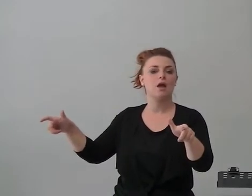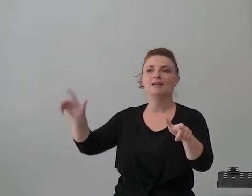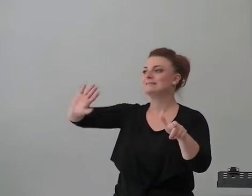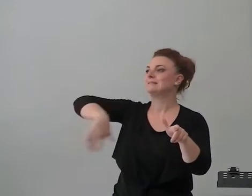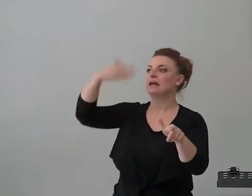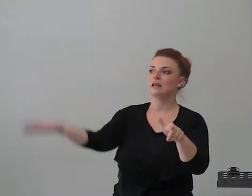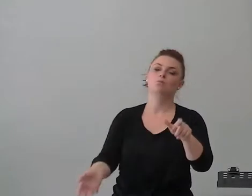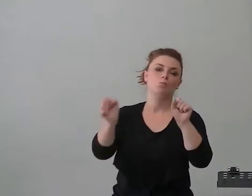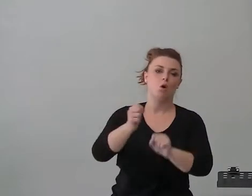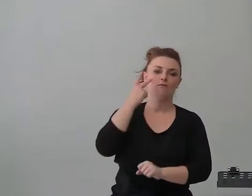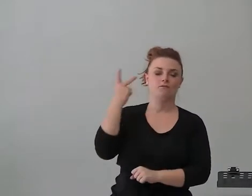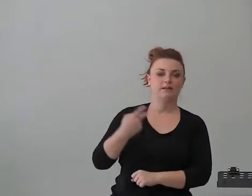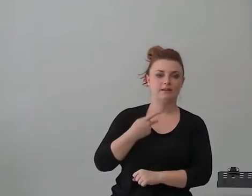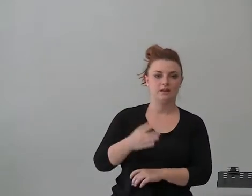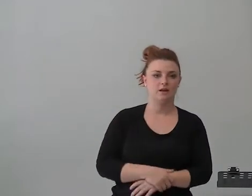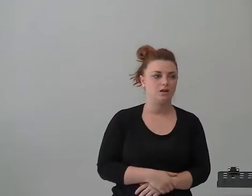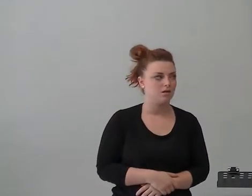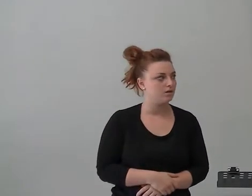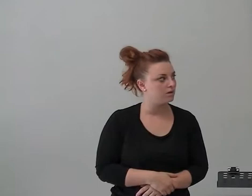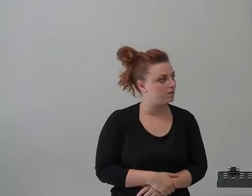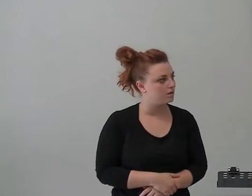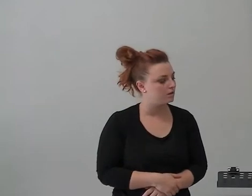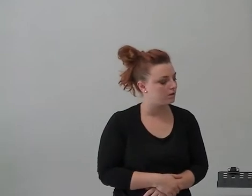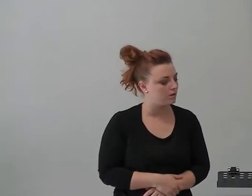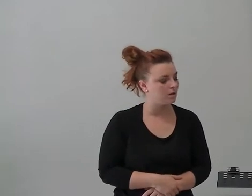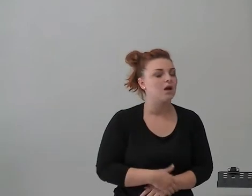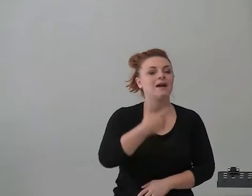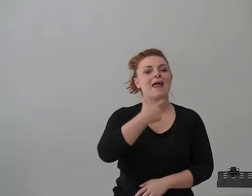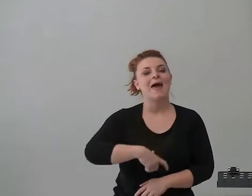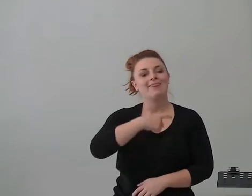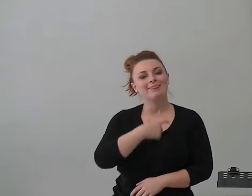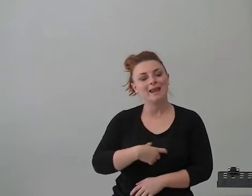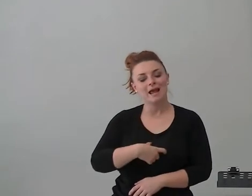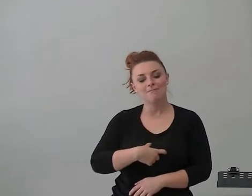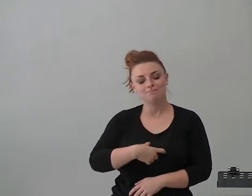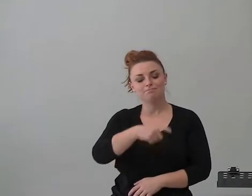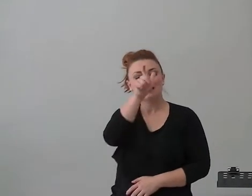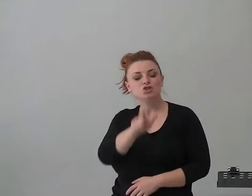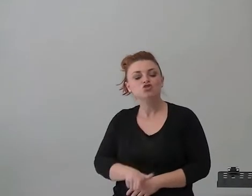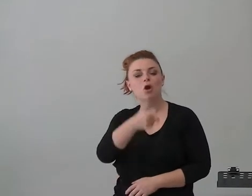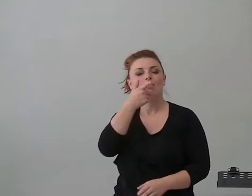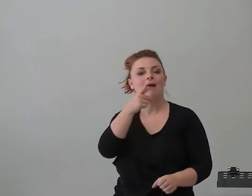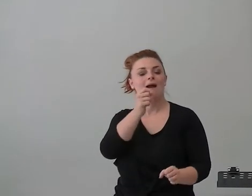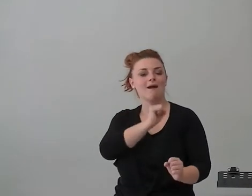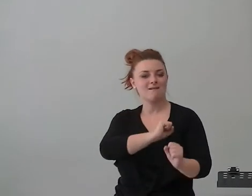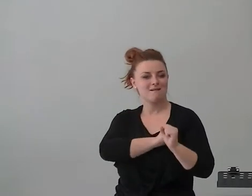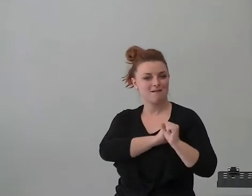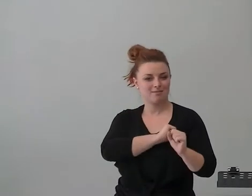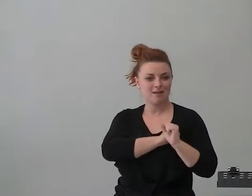proprio carattere da credente dovrebbe essere diverso. Dobbiamo portare questo come frutto.